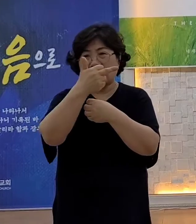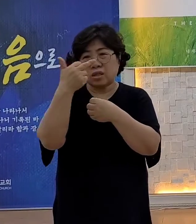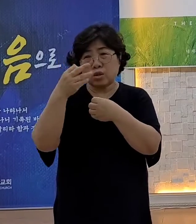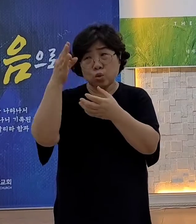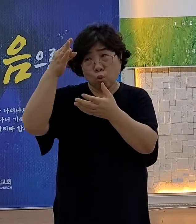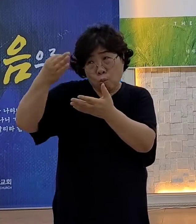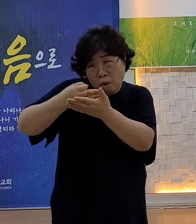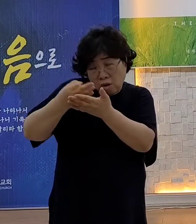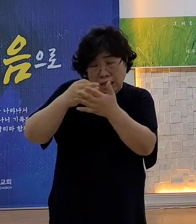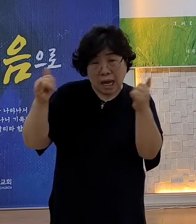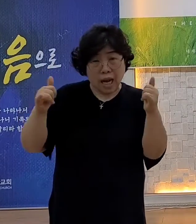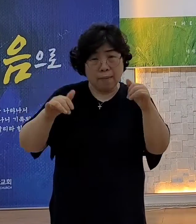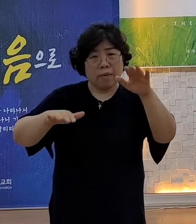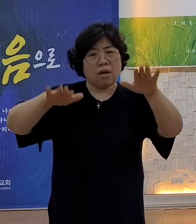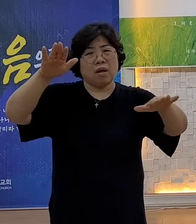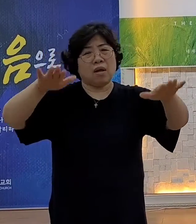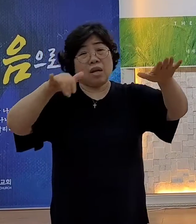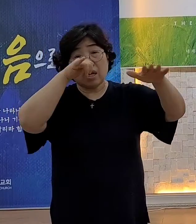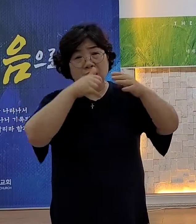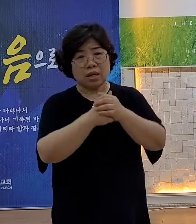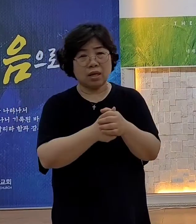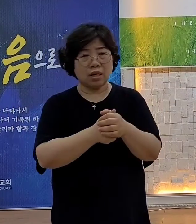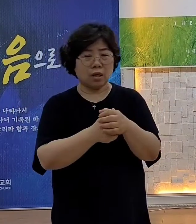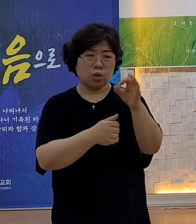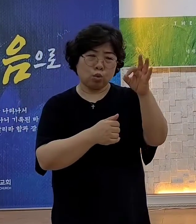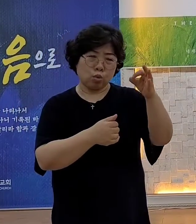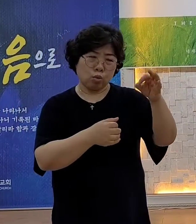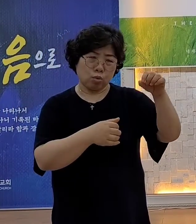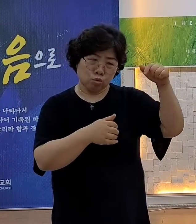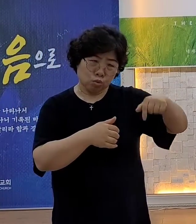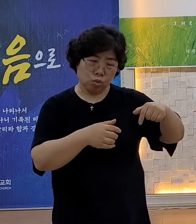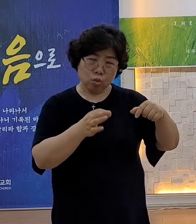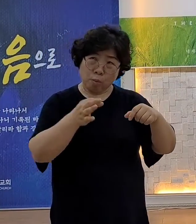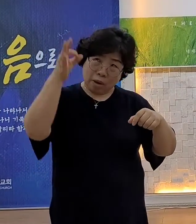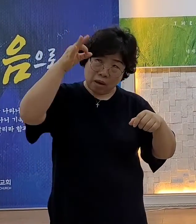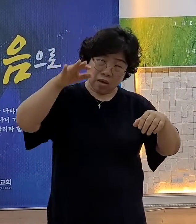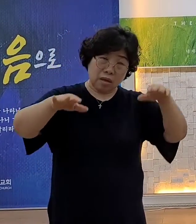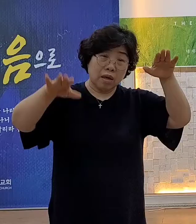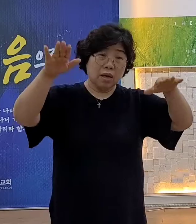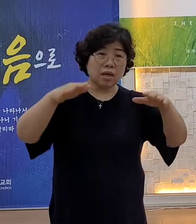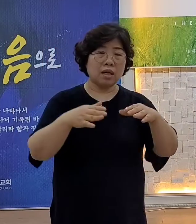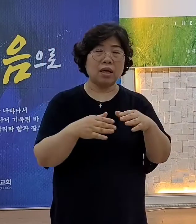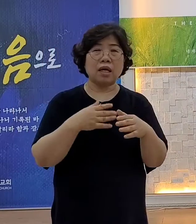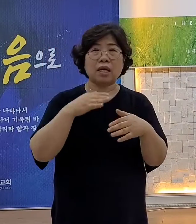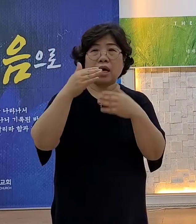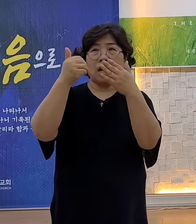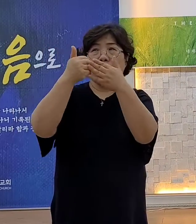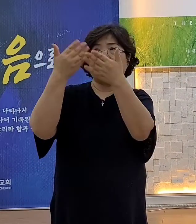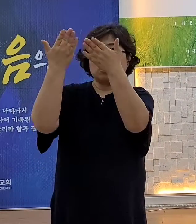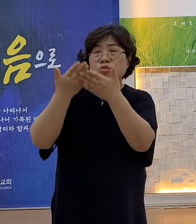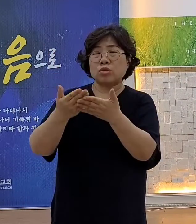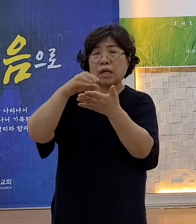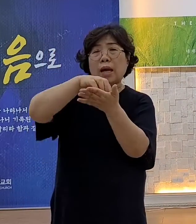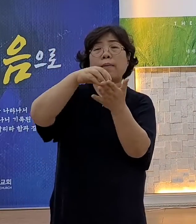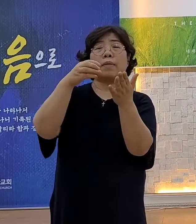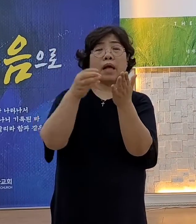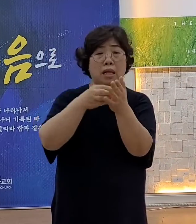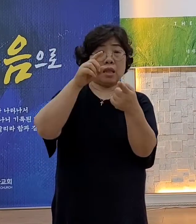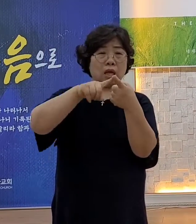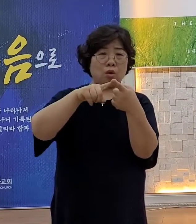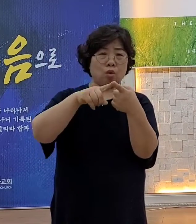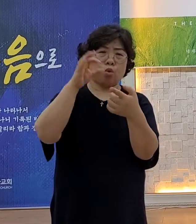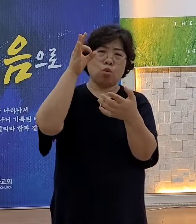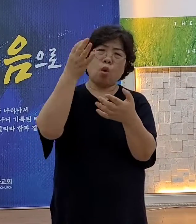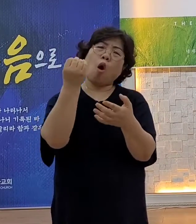있더라고요. 하나님께서 은혜 주셔서 더 많이 버신 분은 더 많이 받은 대로 이게 중요한 것은 물질의 액수가